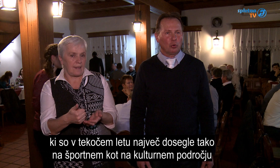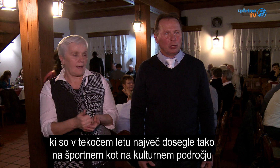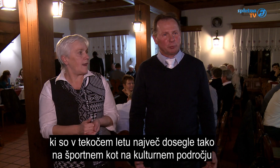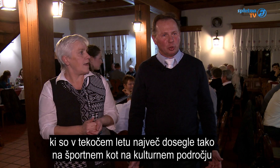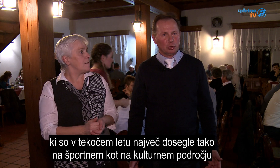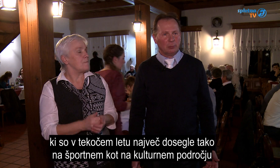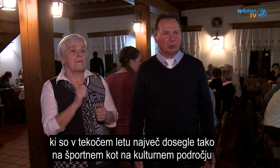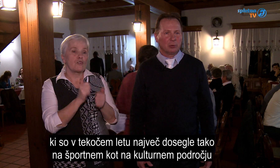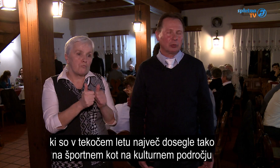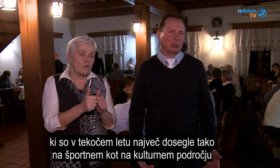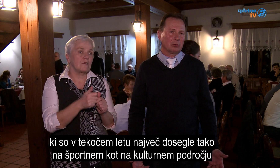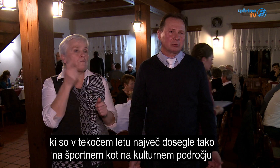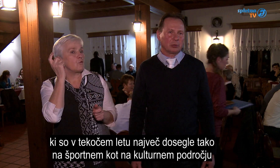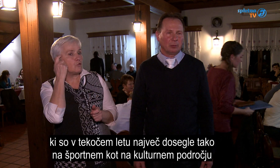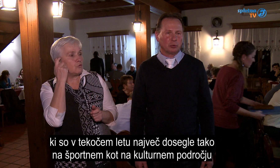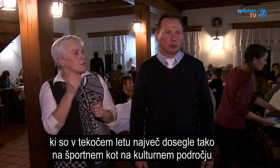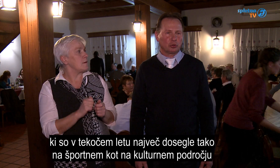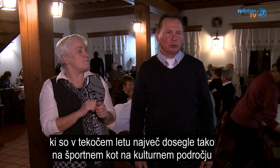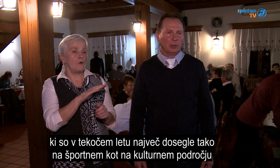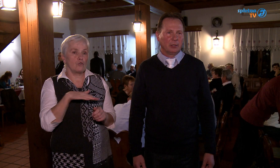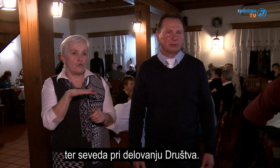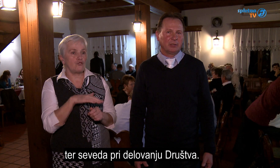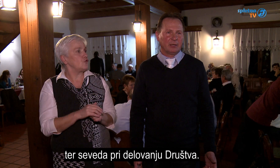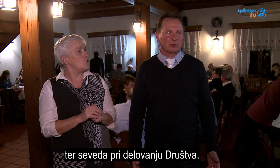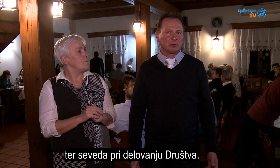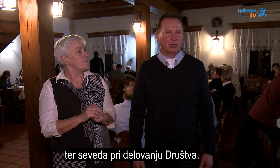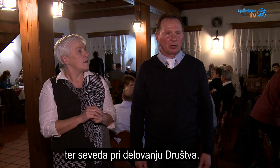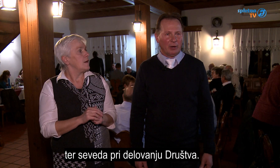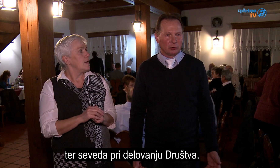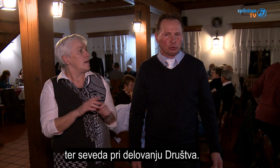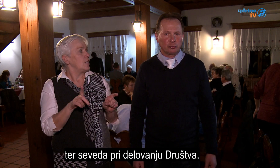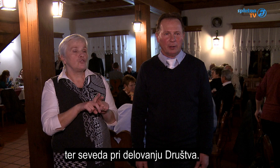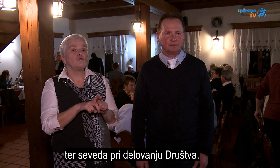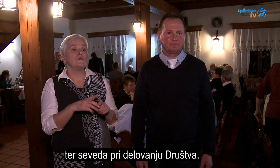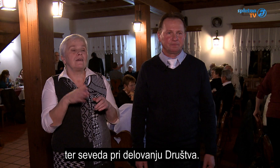na športnem kot na kulturnem področju in seveda tudi na delovanju društva.